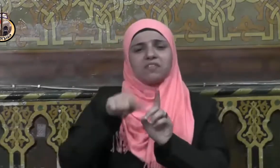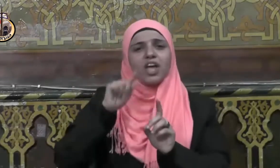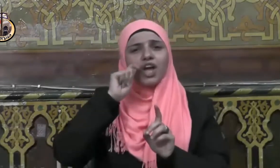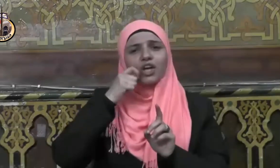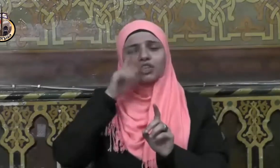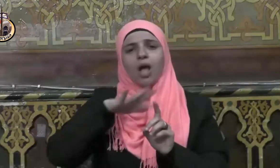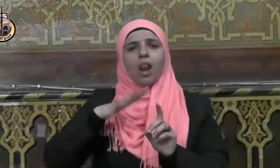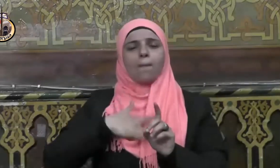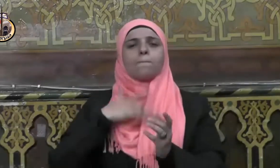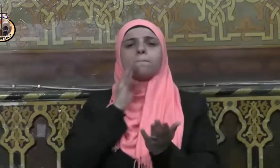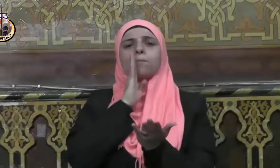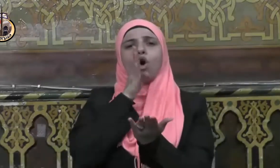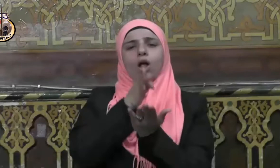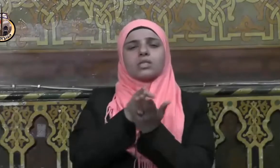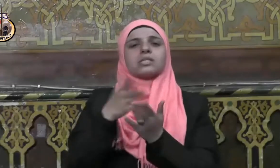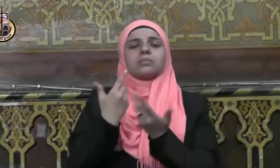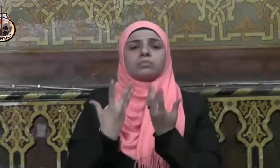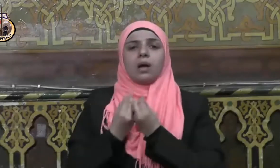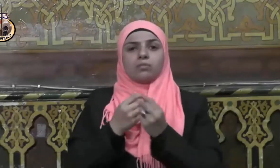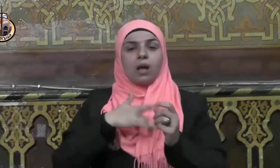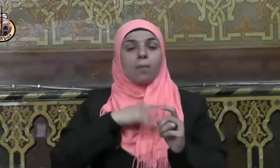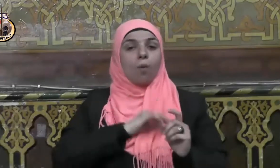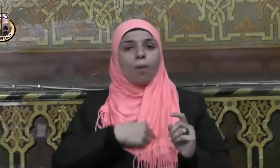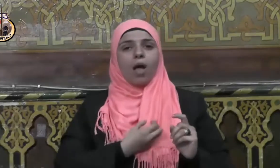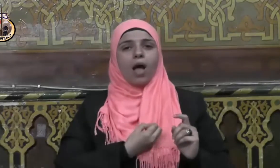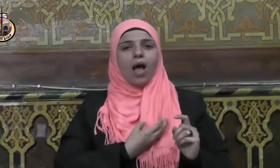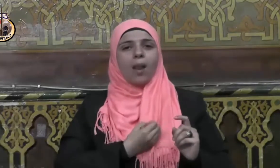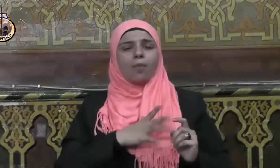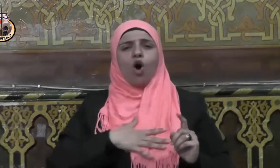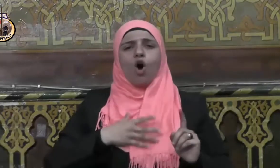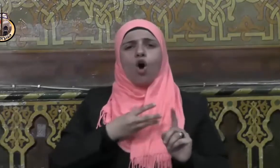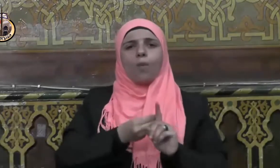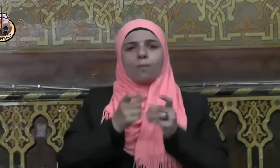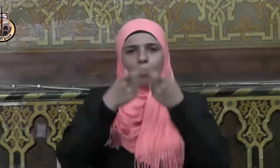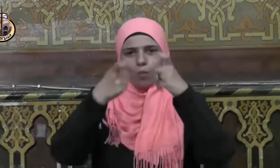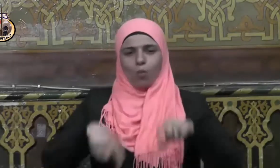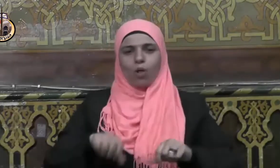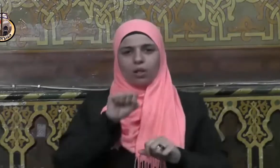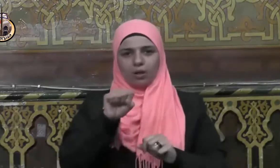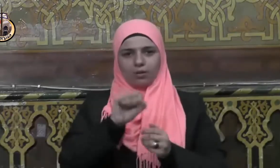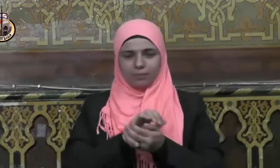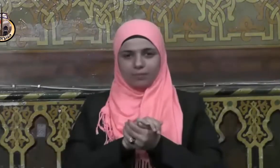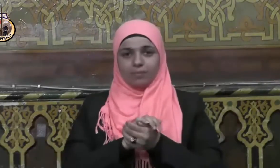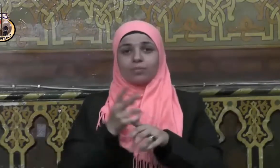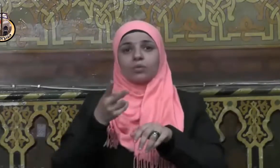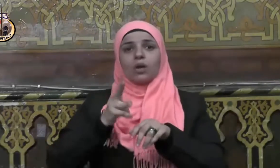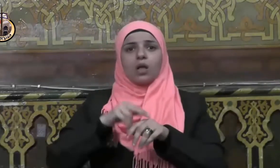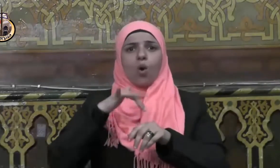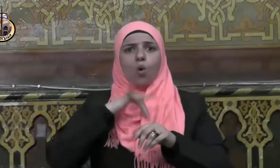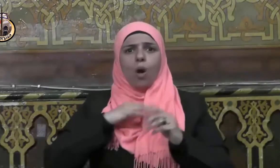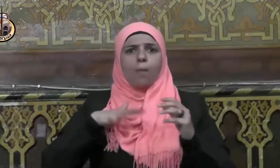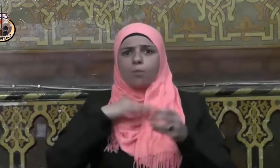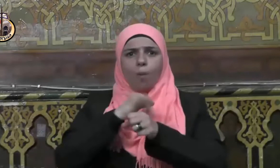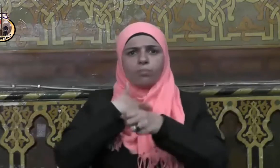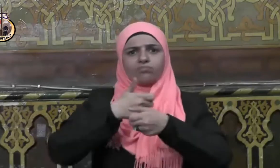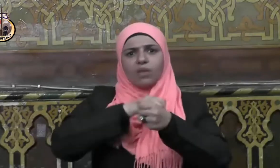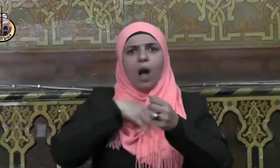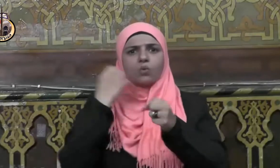مخلصون امتلأت قلوبهم بحب الوطن، فشمروا عن ساعد الجد